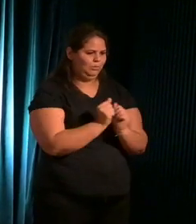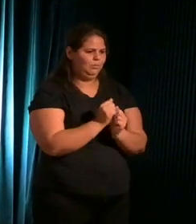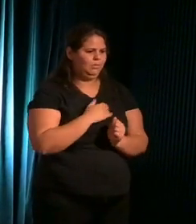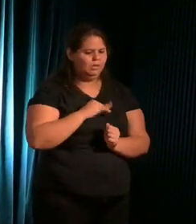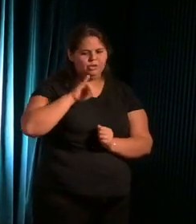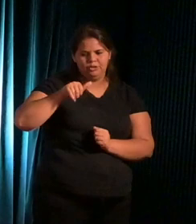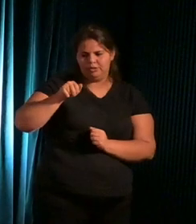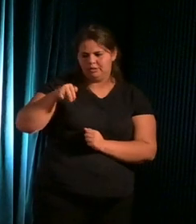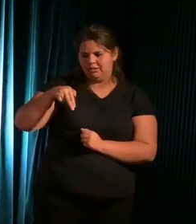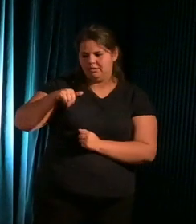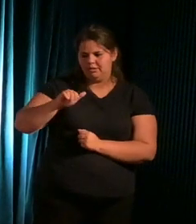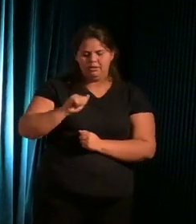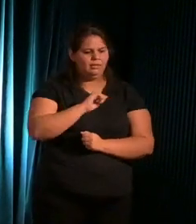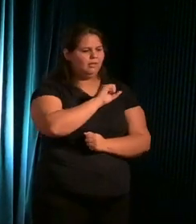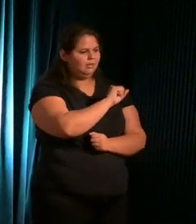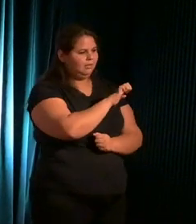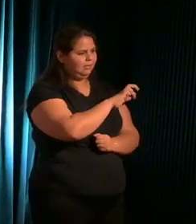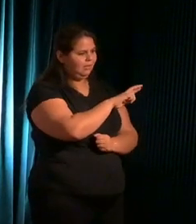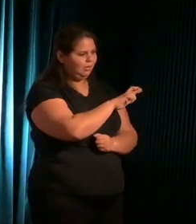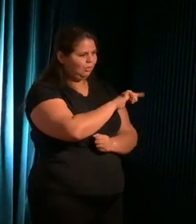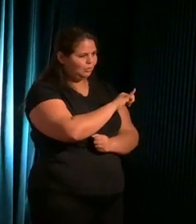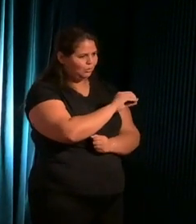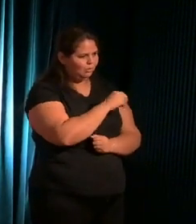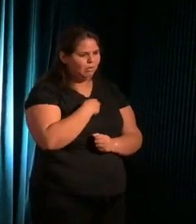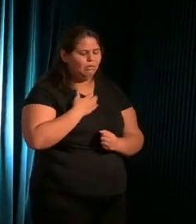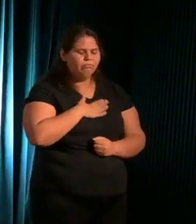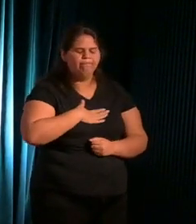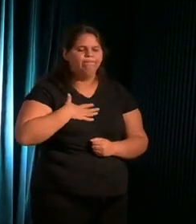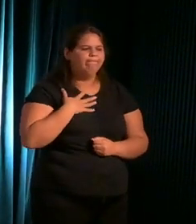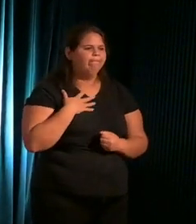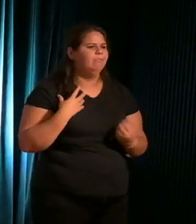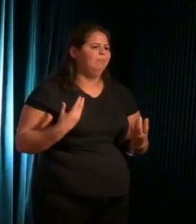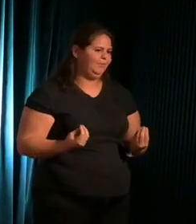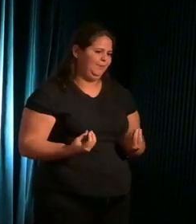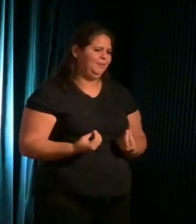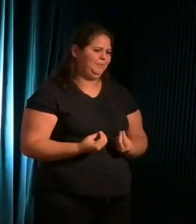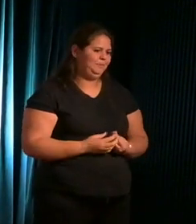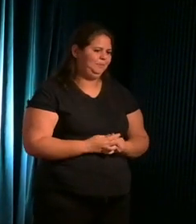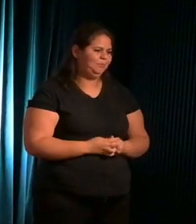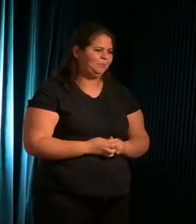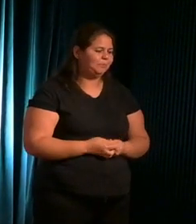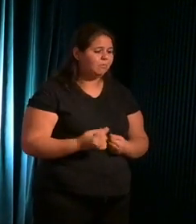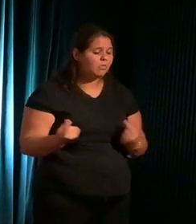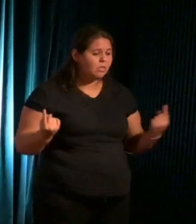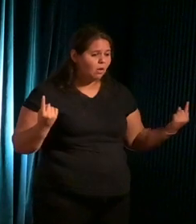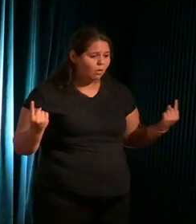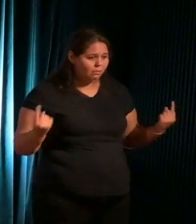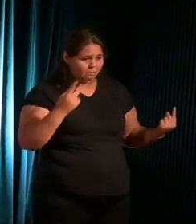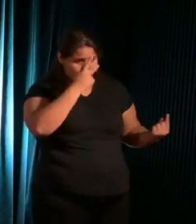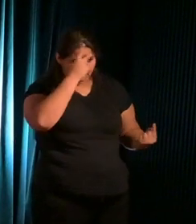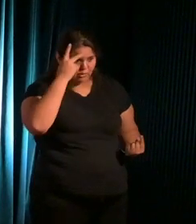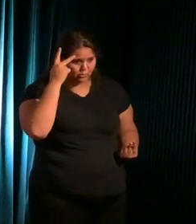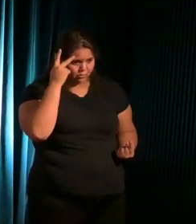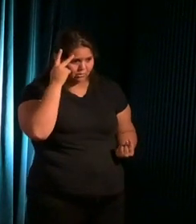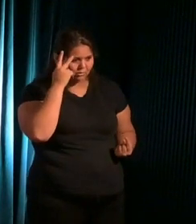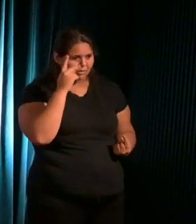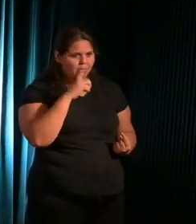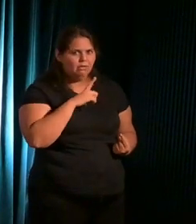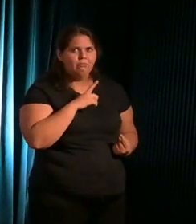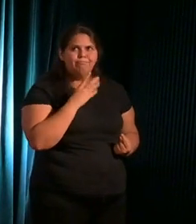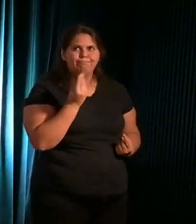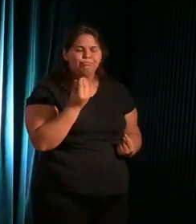aí, né? Sérgio, que são, de uma certa maneira, valorosos